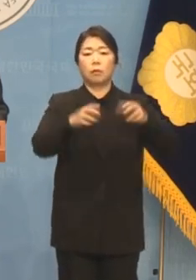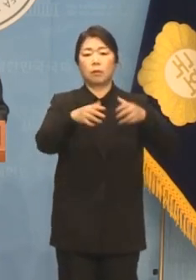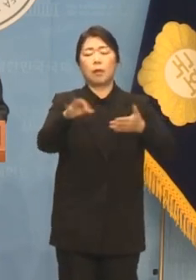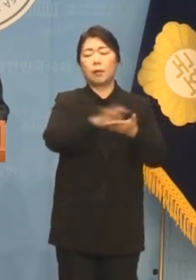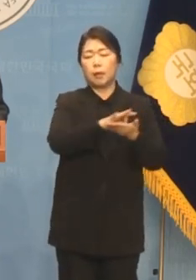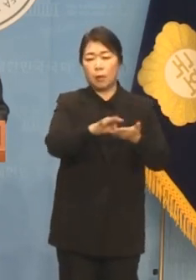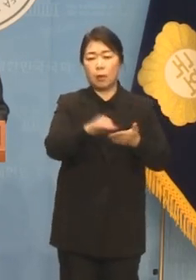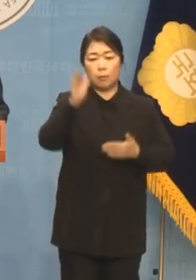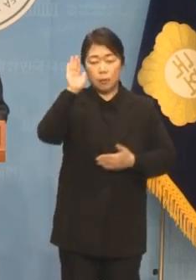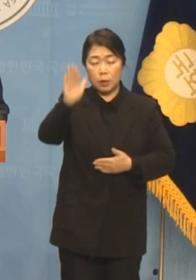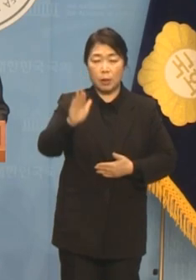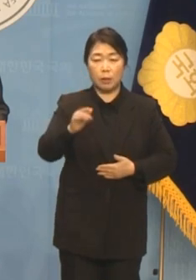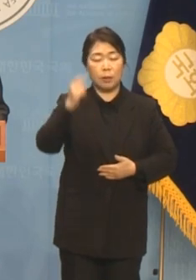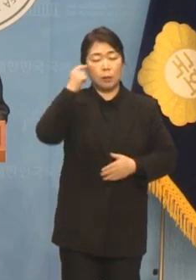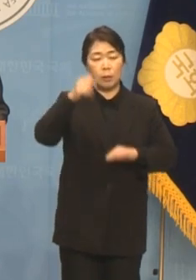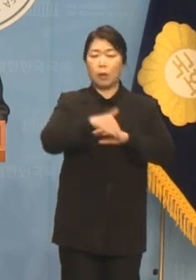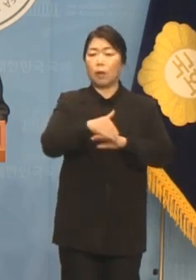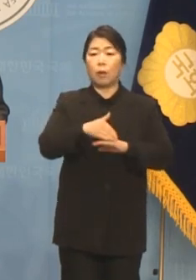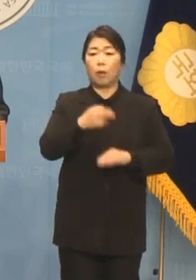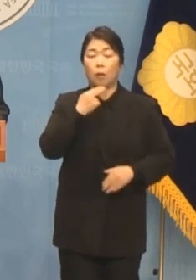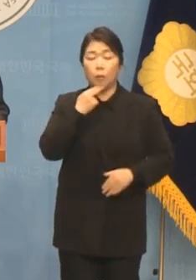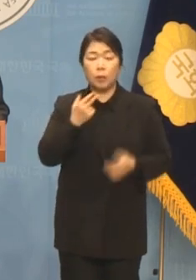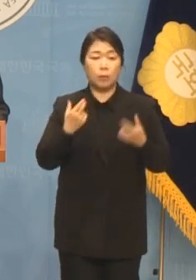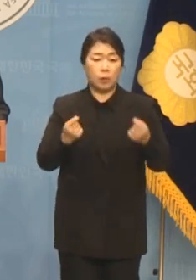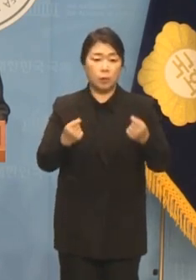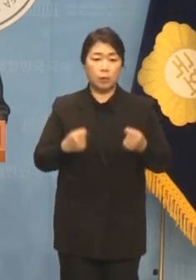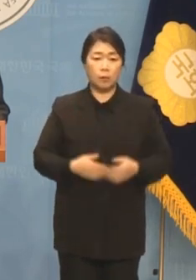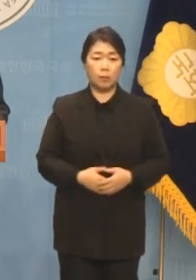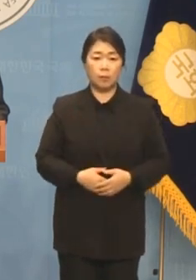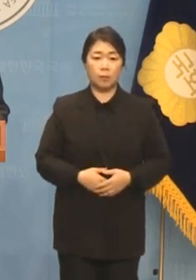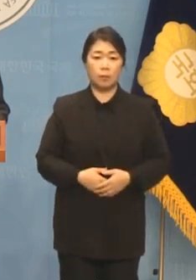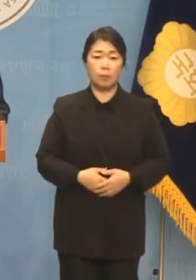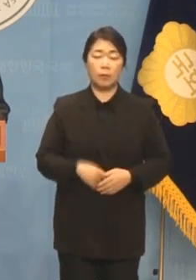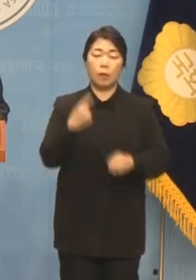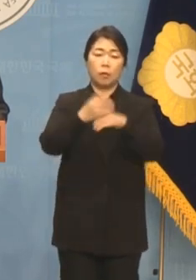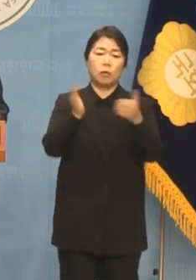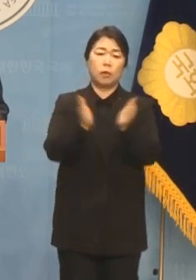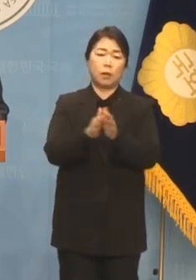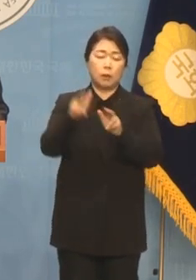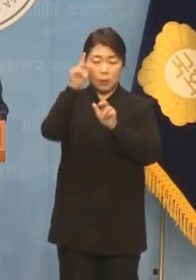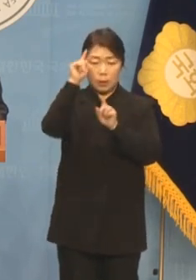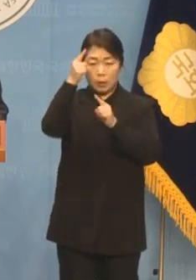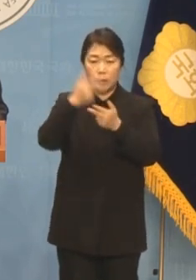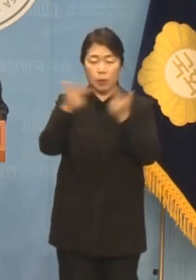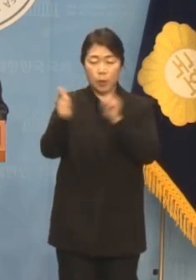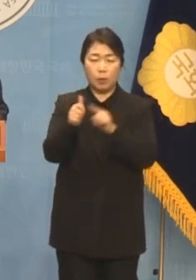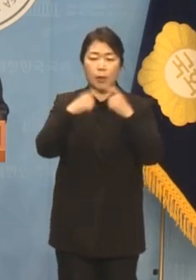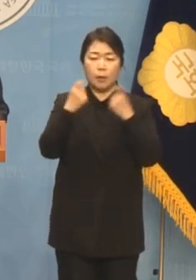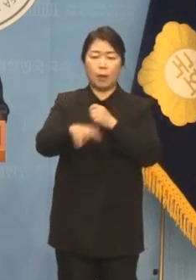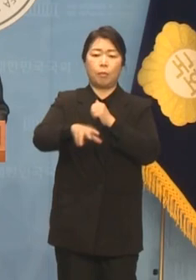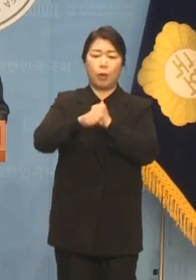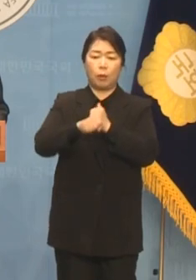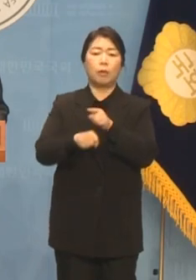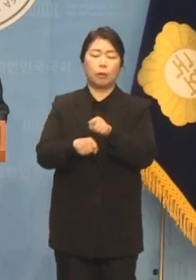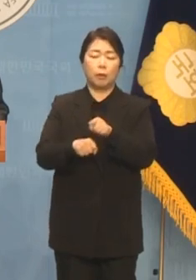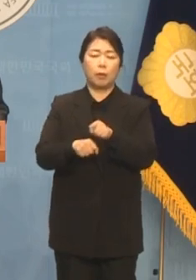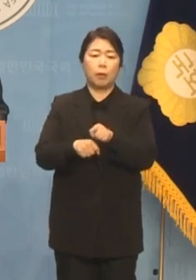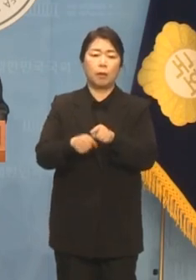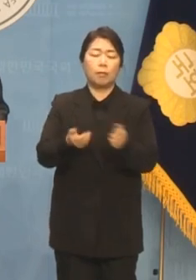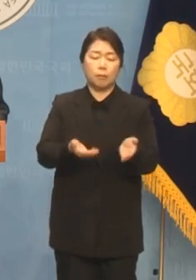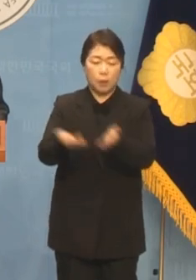재정과 미래는 안중에도 없는 형태로 민주당을 이재명 사당으로 만드는 것까지는 어쩔 수